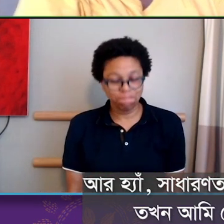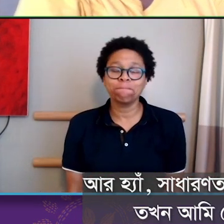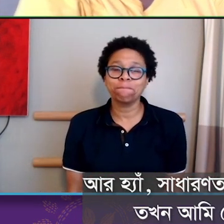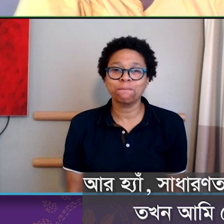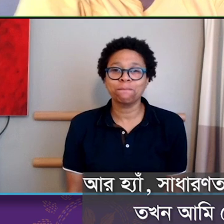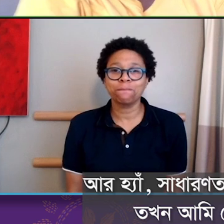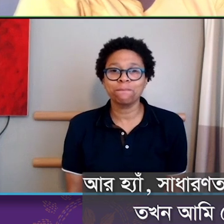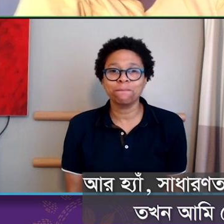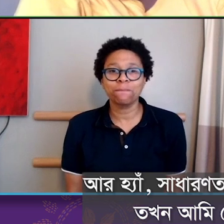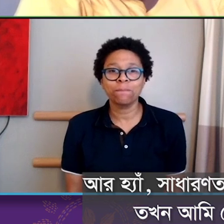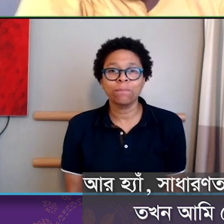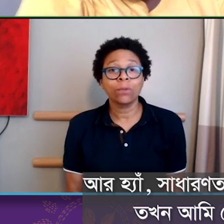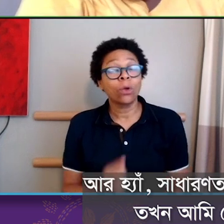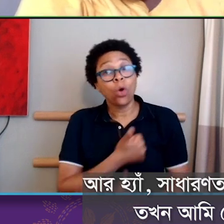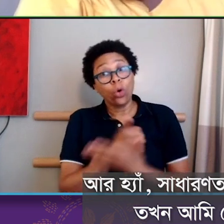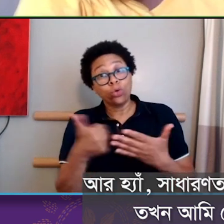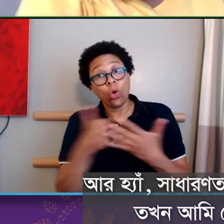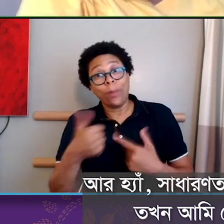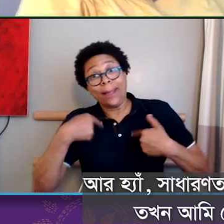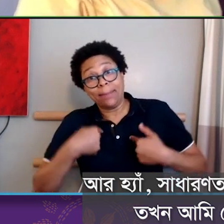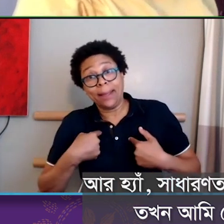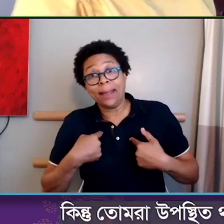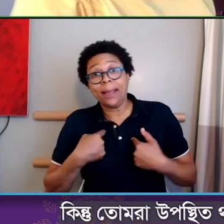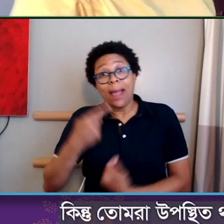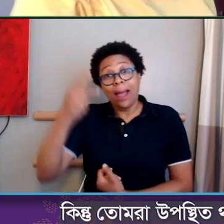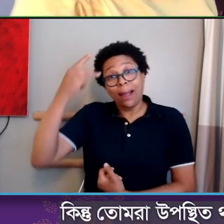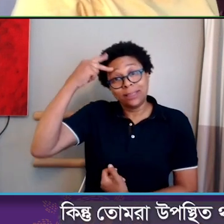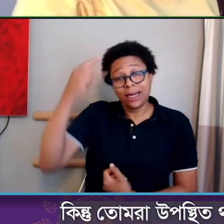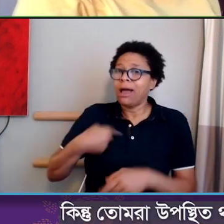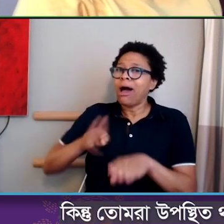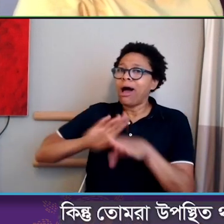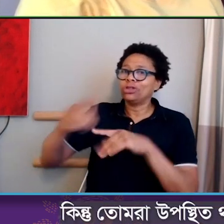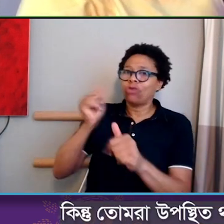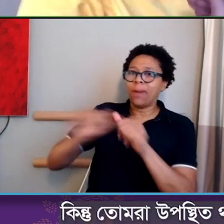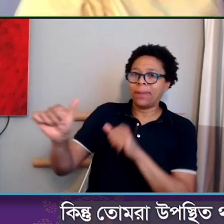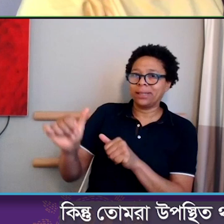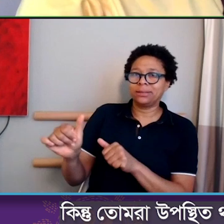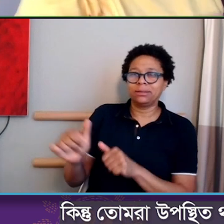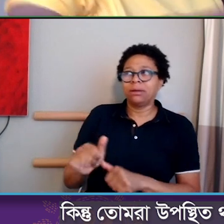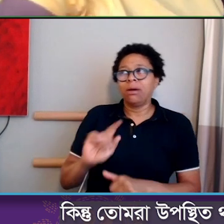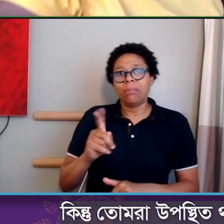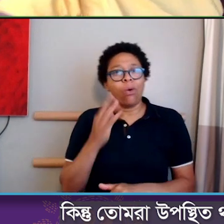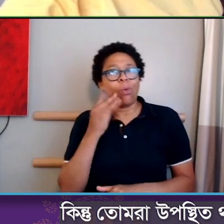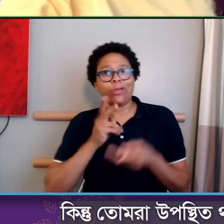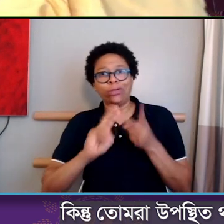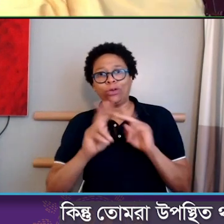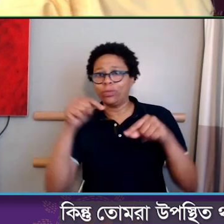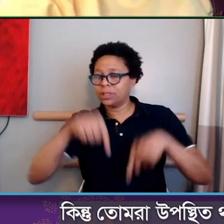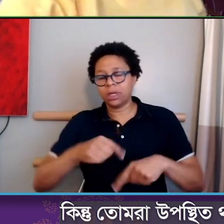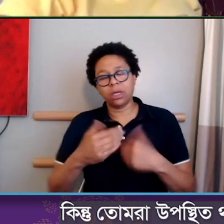Yeah, I mean, normally when it's me and Jenny together, I do my best. But when you are here, it is so much easier.